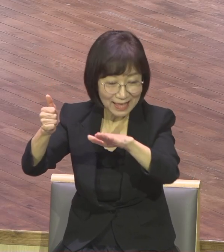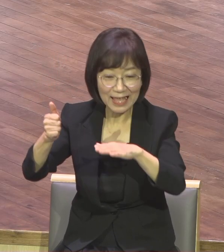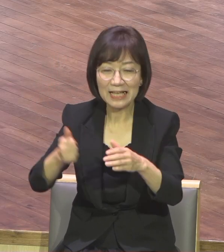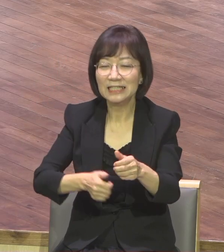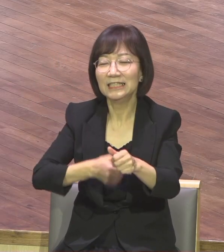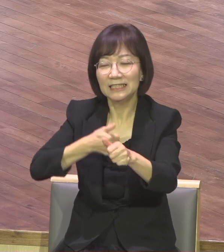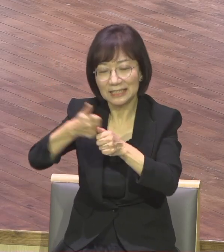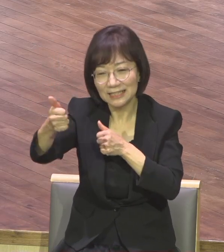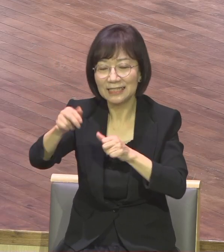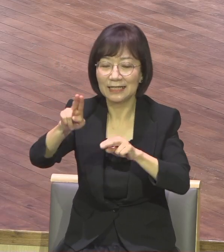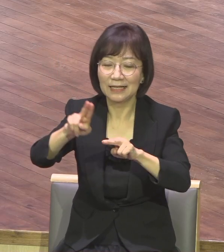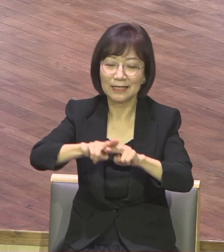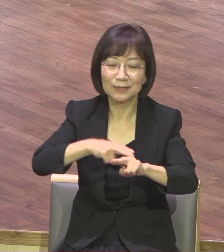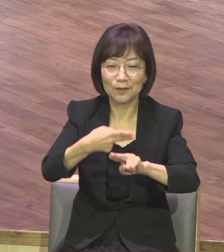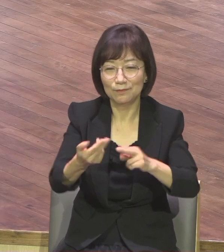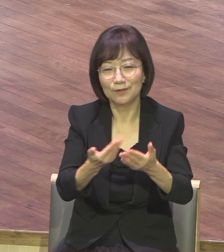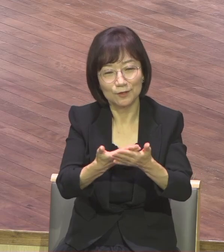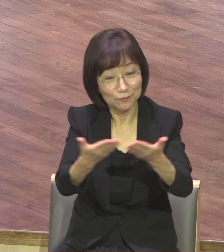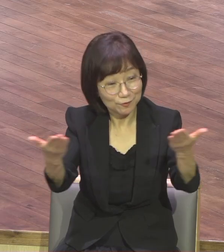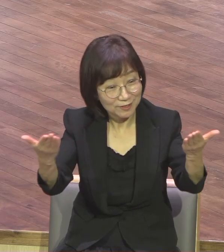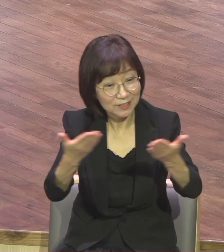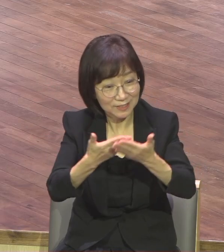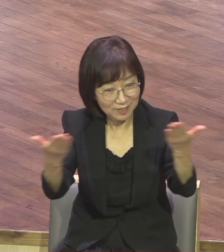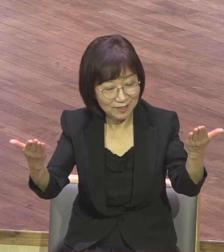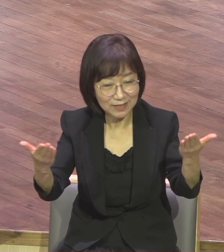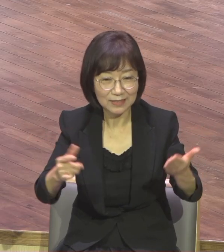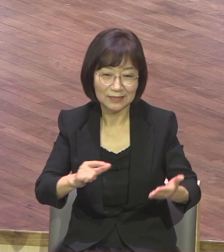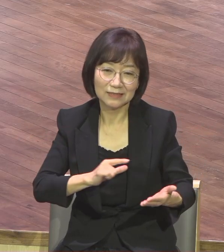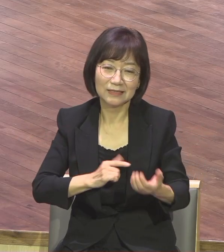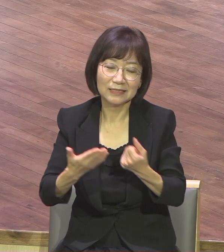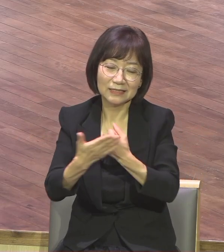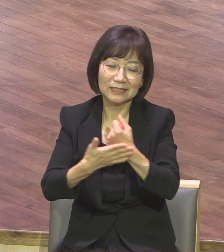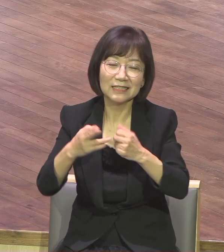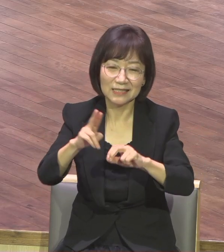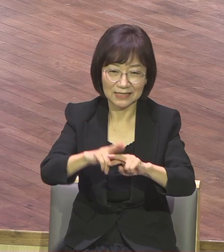하사품을 주셨는데 그것이 바로 은사다.